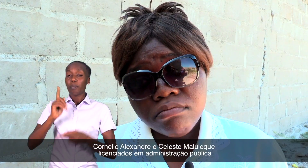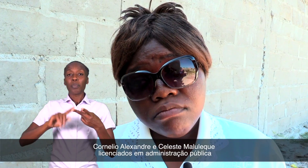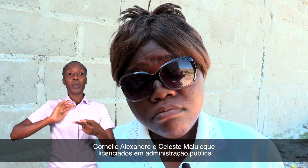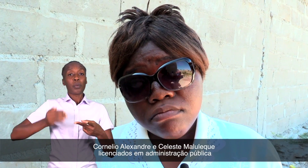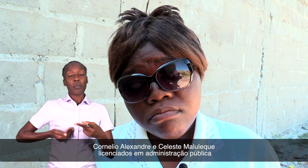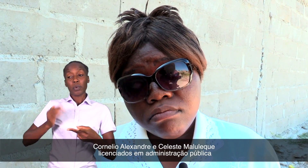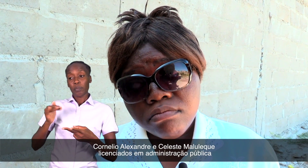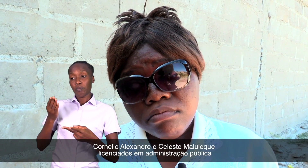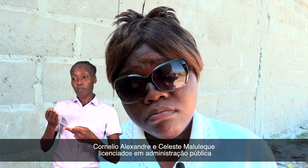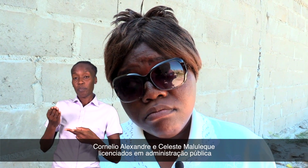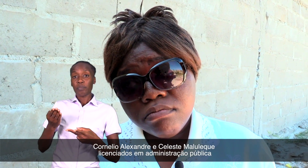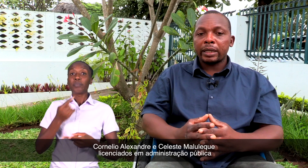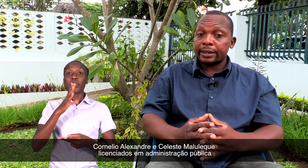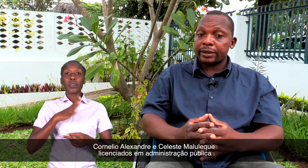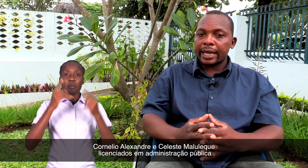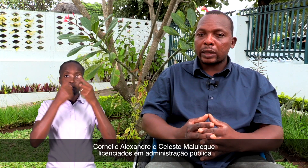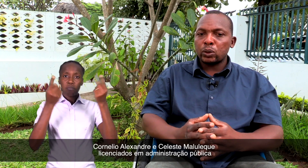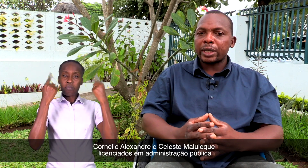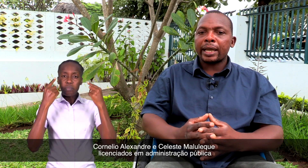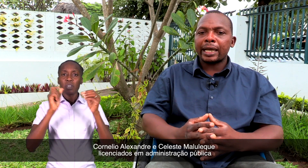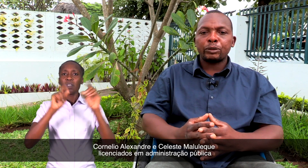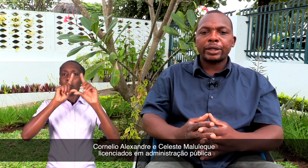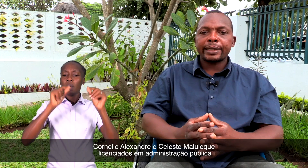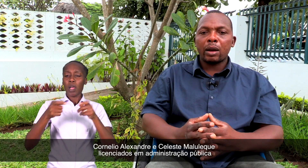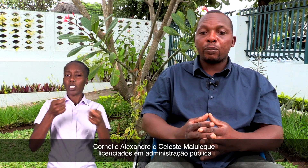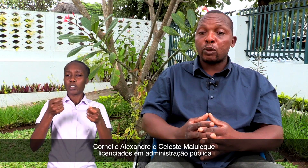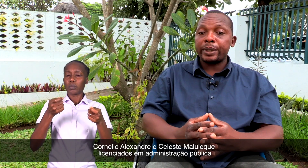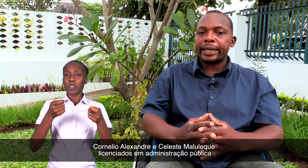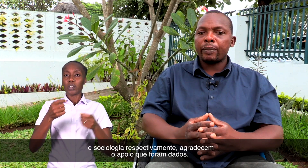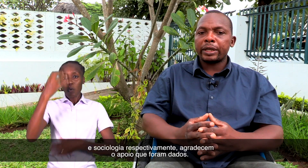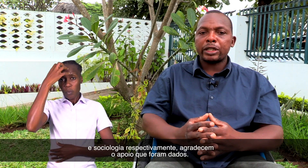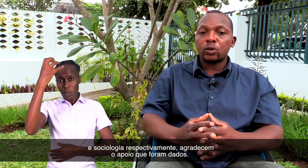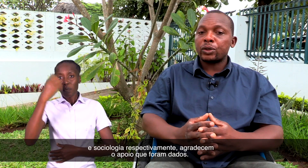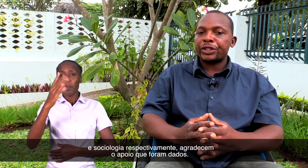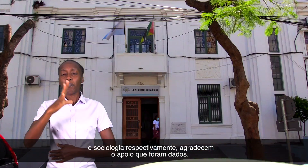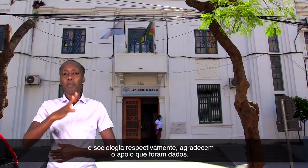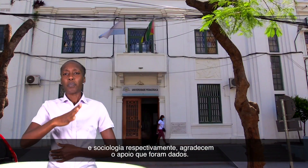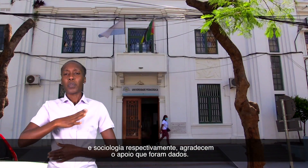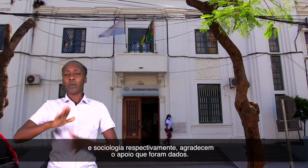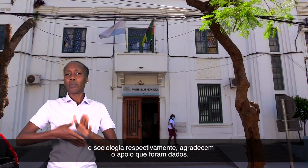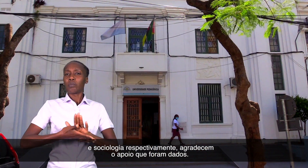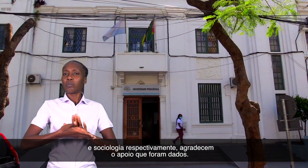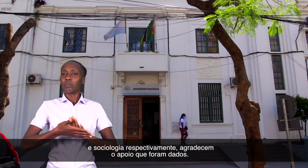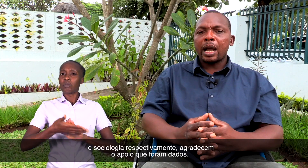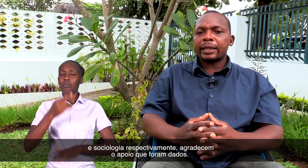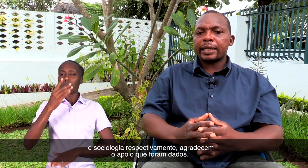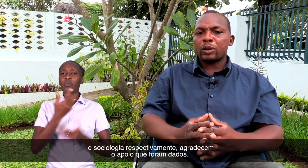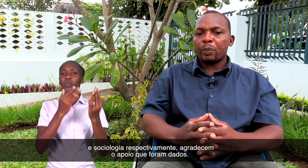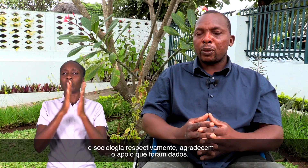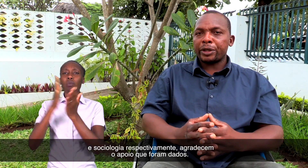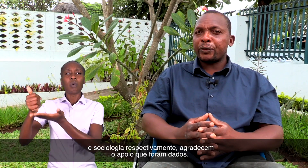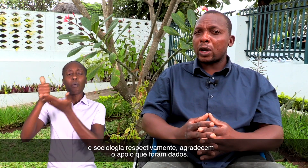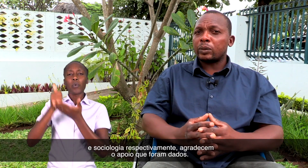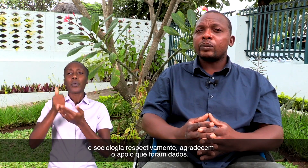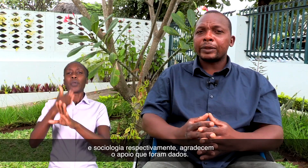Alexandre e Celeste Malulek, licenciados em Administração Pública e Sociologia, respectivamente, agradecem